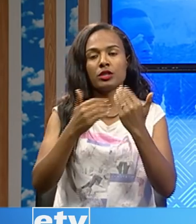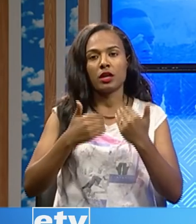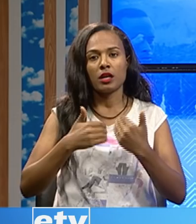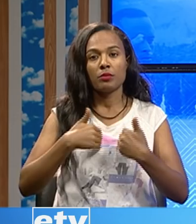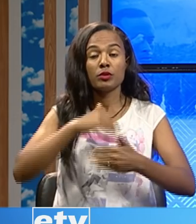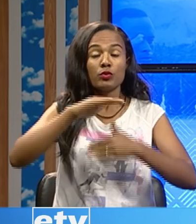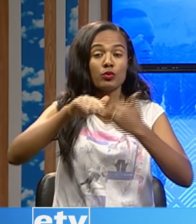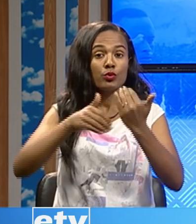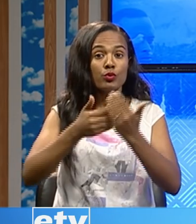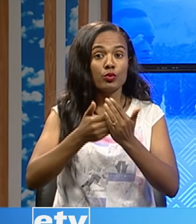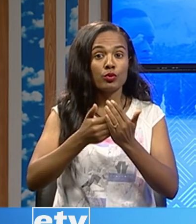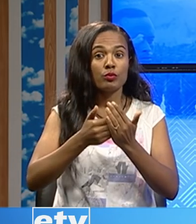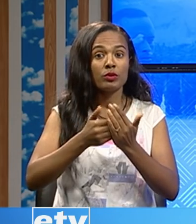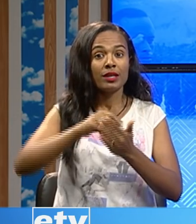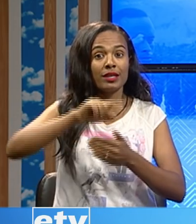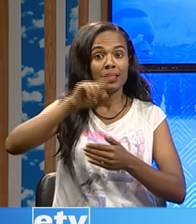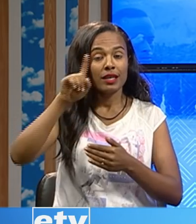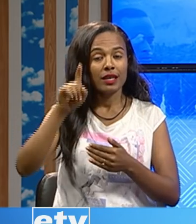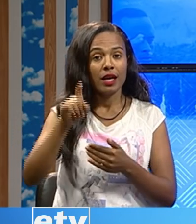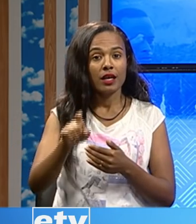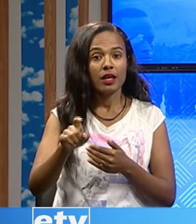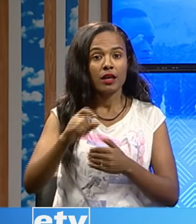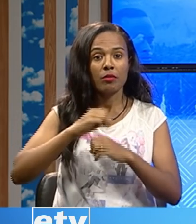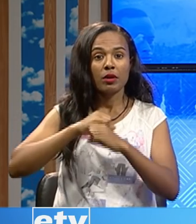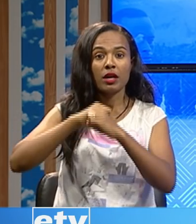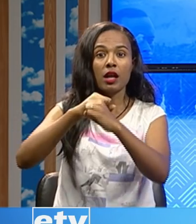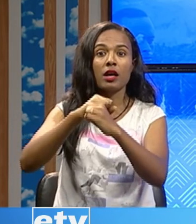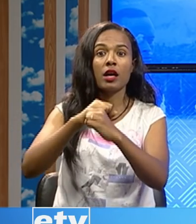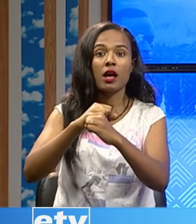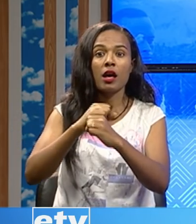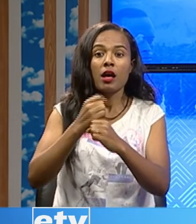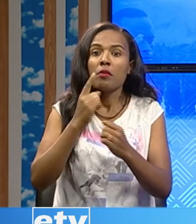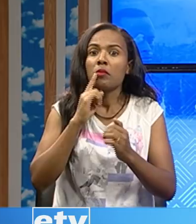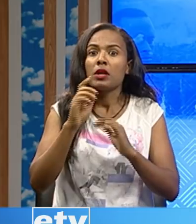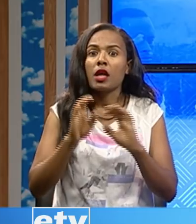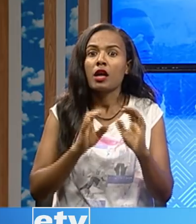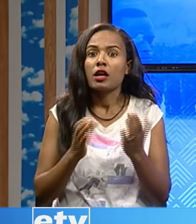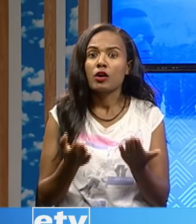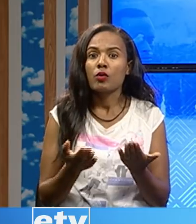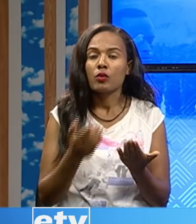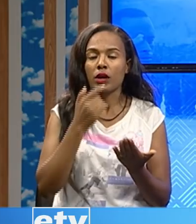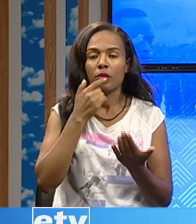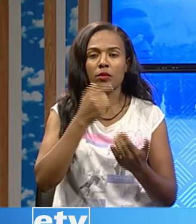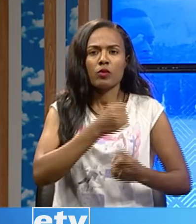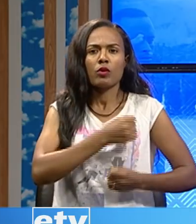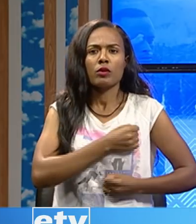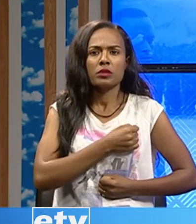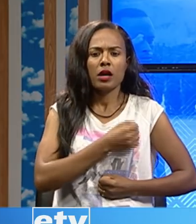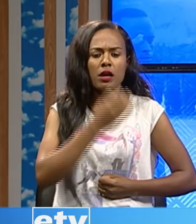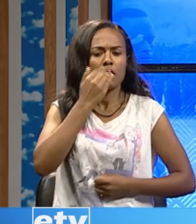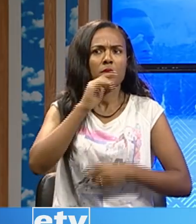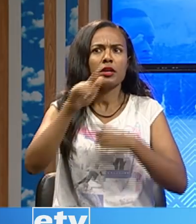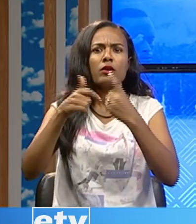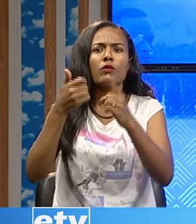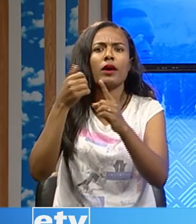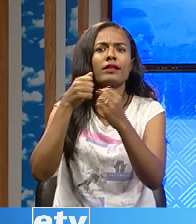ሁሉም ደግሞ ጠያቂ መከላከያ ምን ያደረገ ነው የሚል ጎረምሳ ለምን ሄዶ ያደርግም?